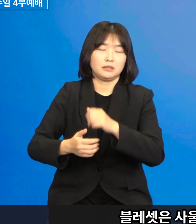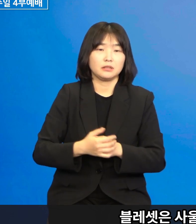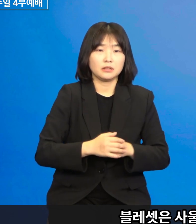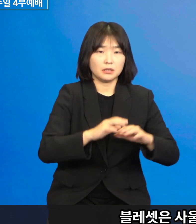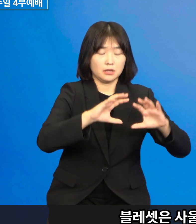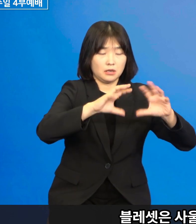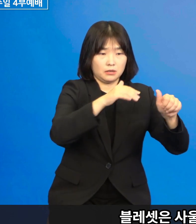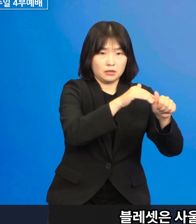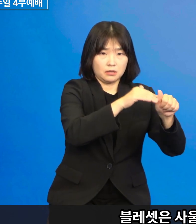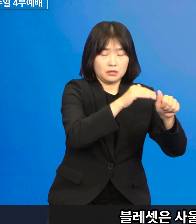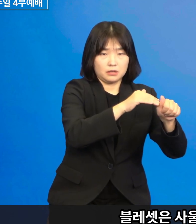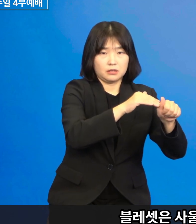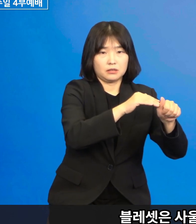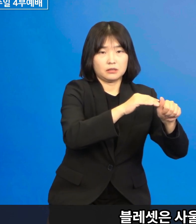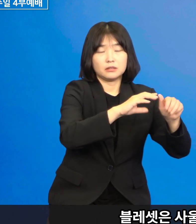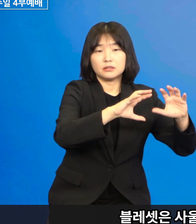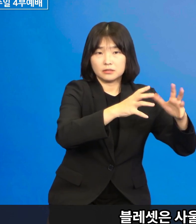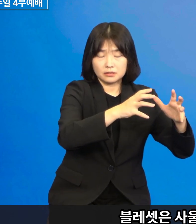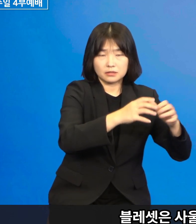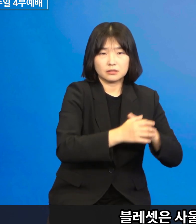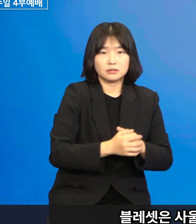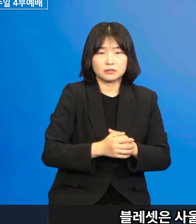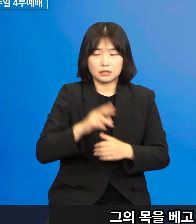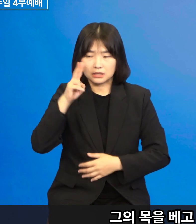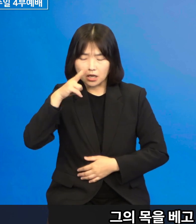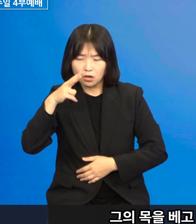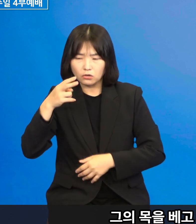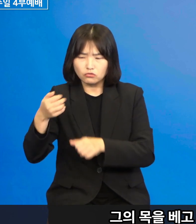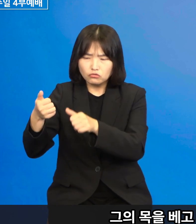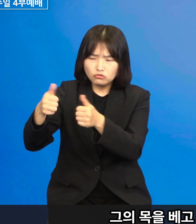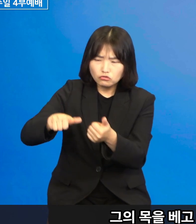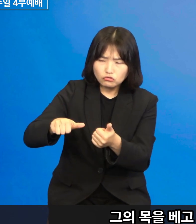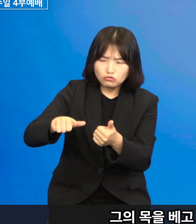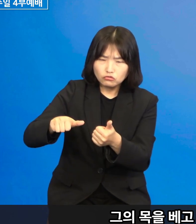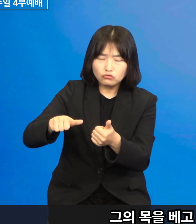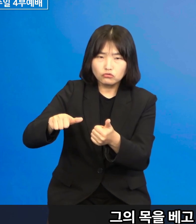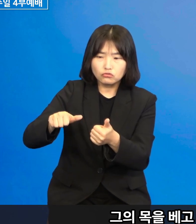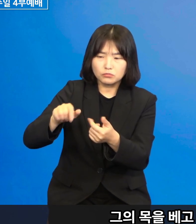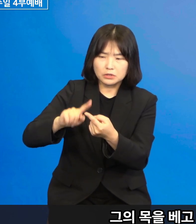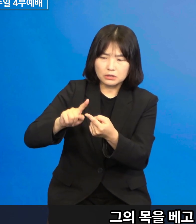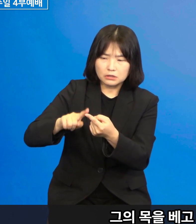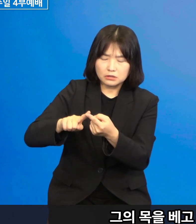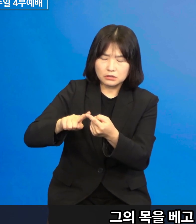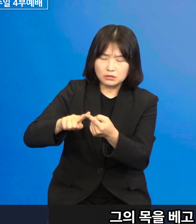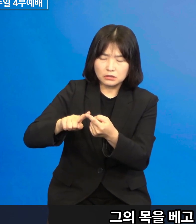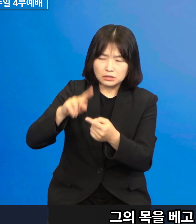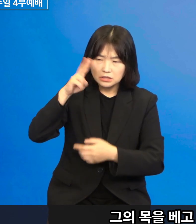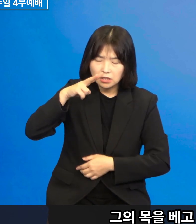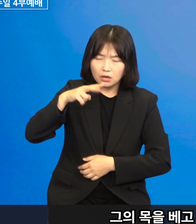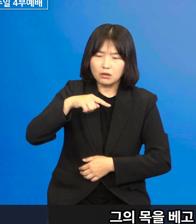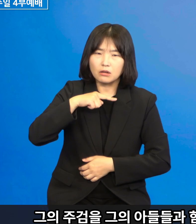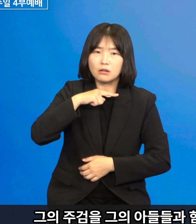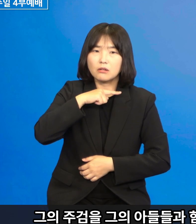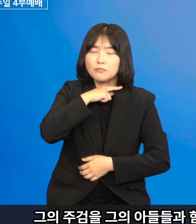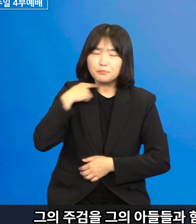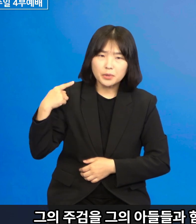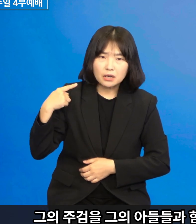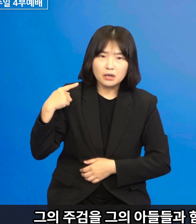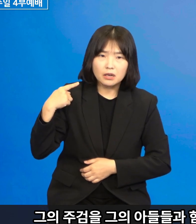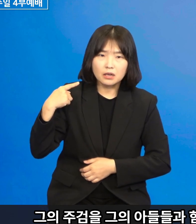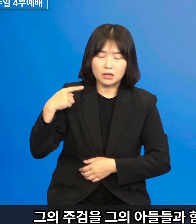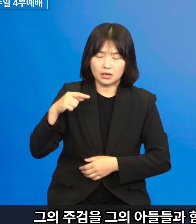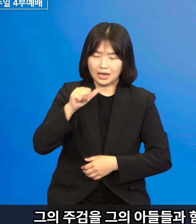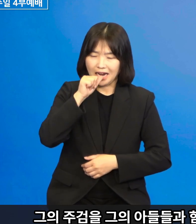블레셋은 사울의 죽음을 가져다가 그의 목을 베고 사울의 갑옷을 벗기고 그의